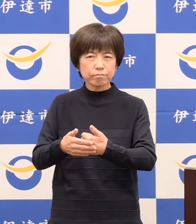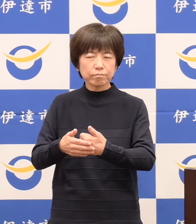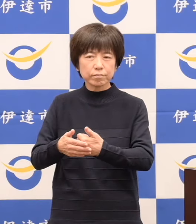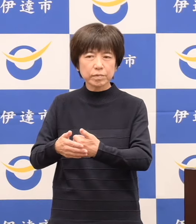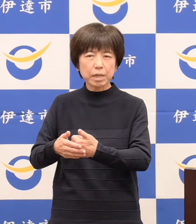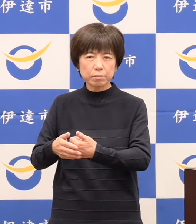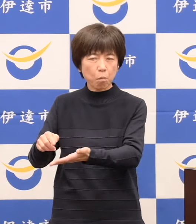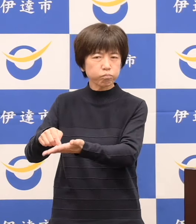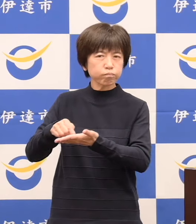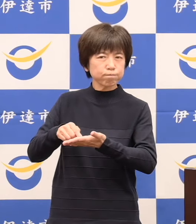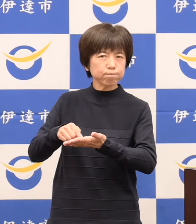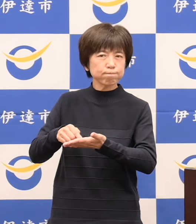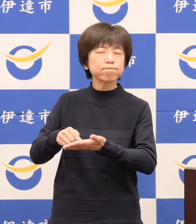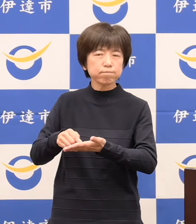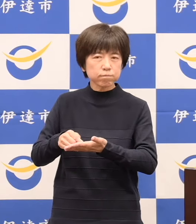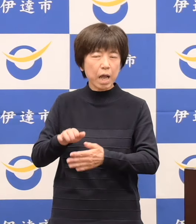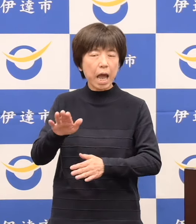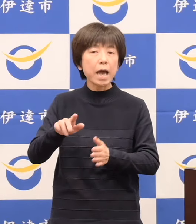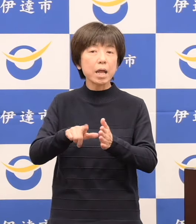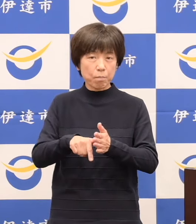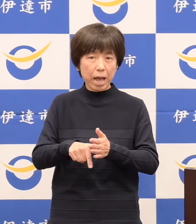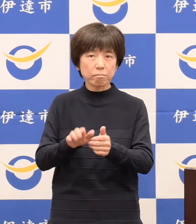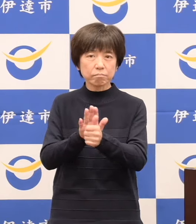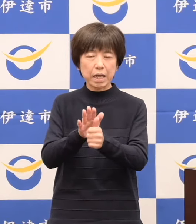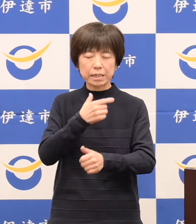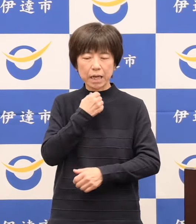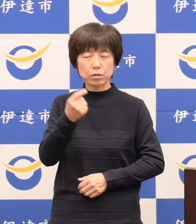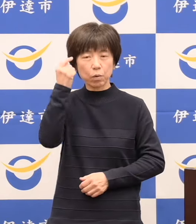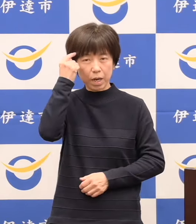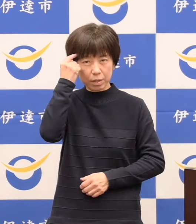しっかり支援をしていきたいというふうに考えております。